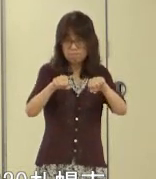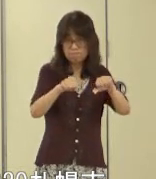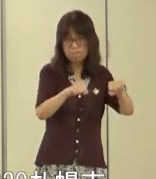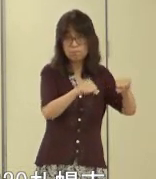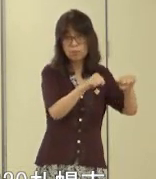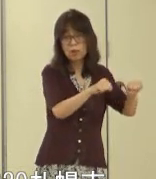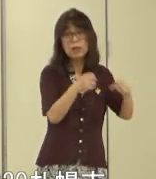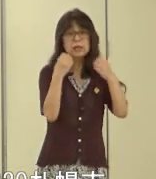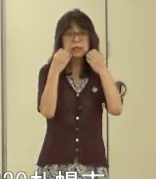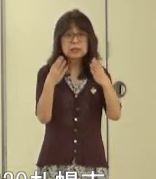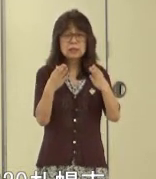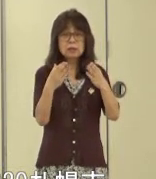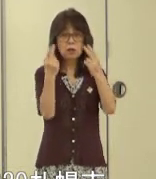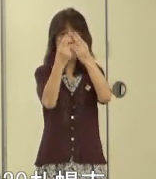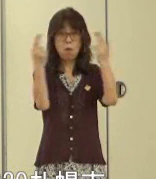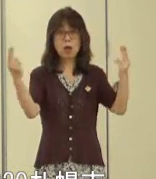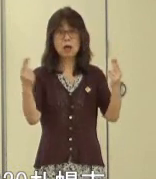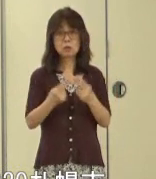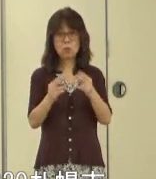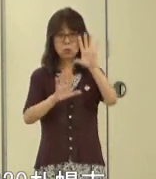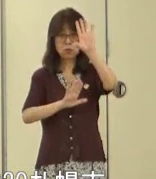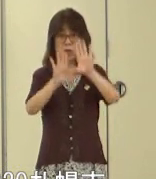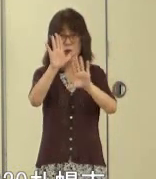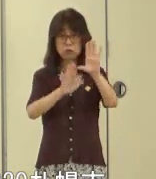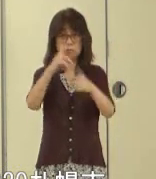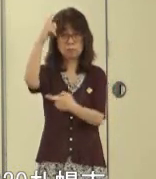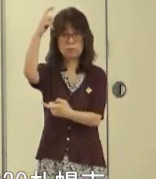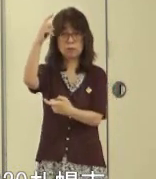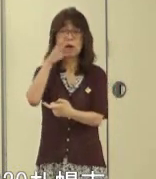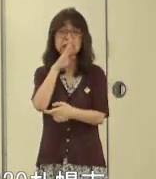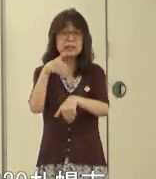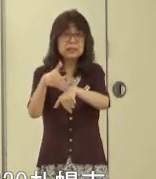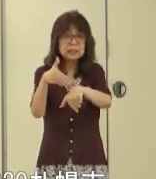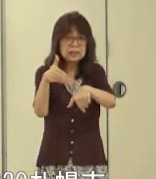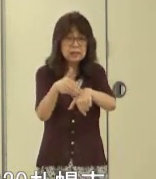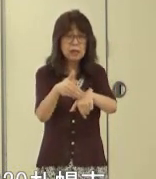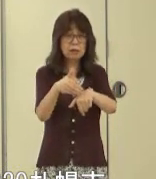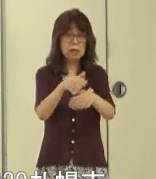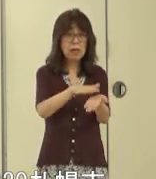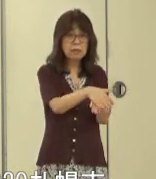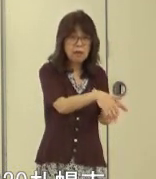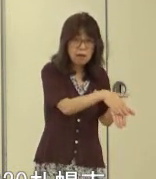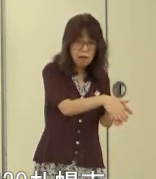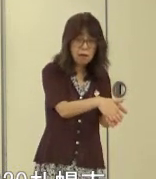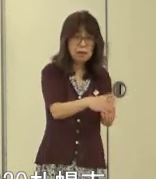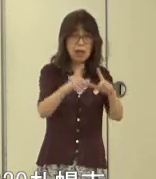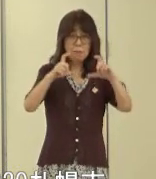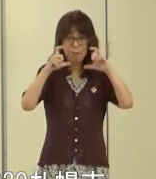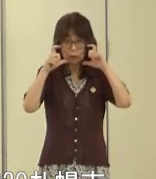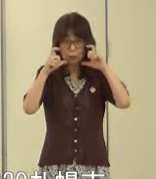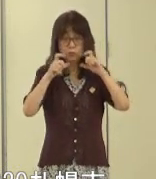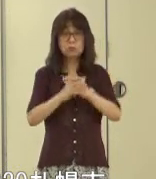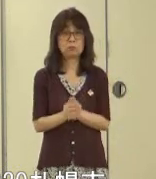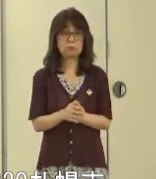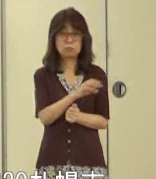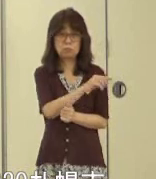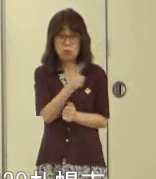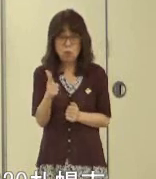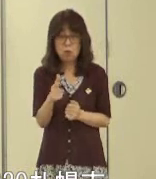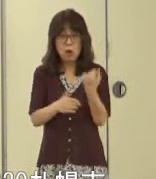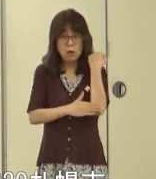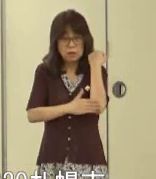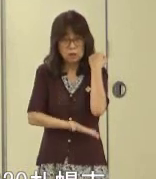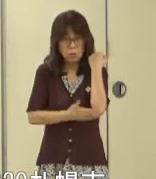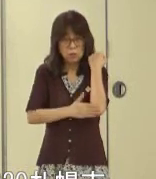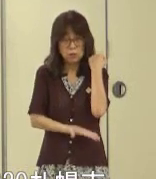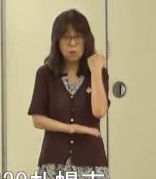海道スタイルの実践、手洗い、マスクの着用という基本中の基本の取り組みを重ね